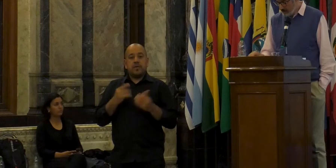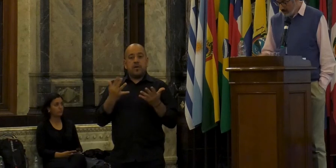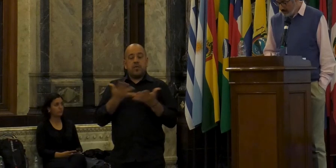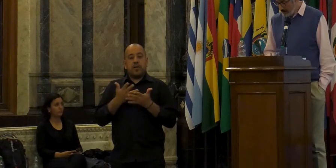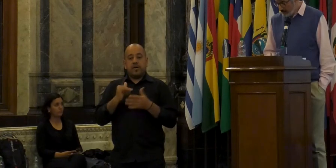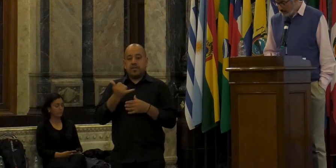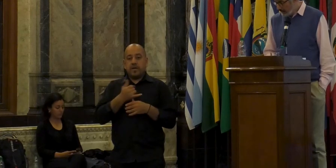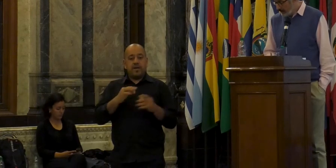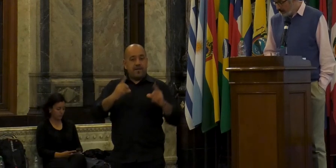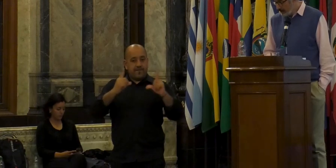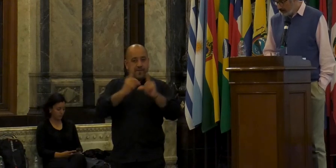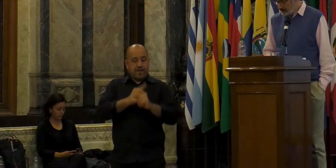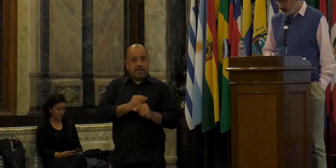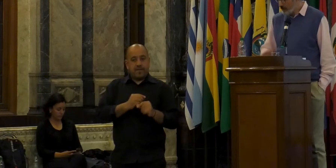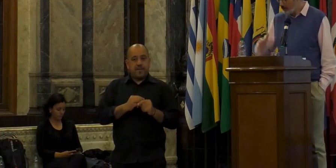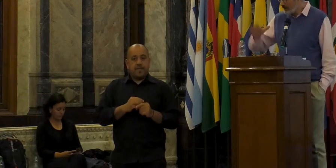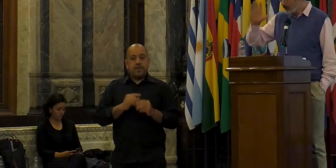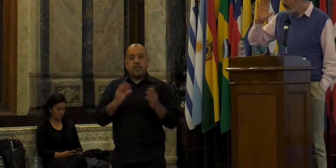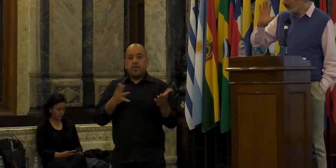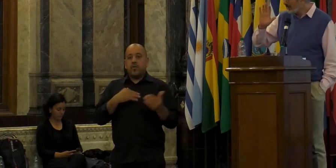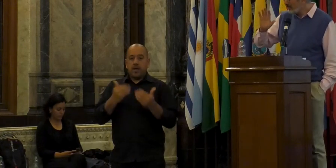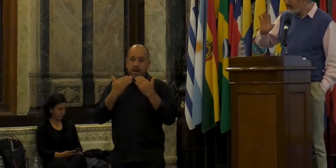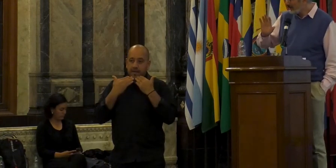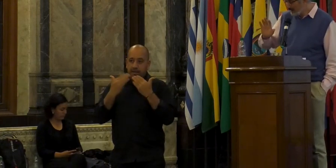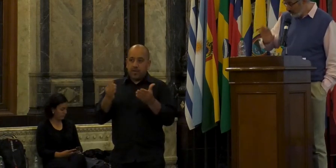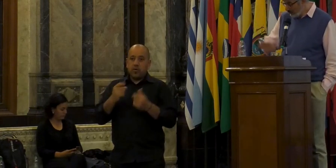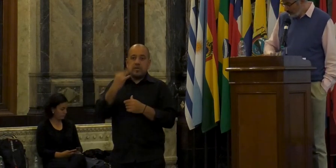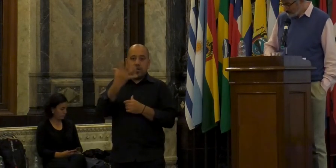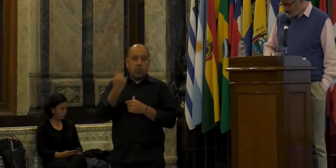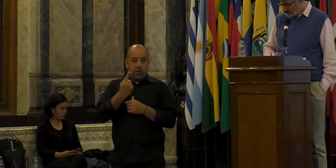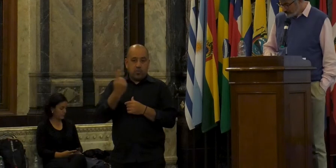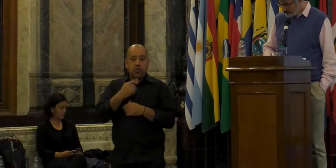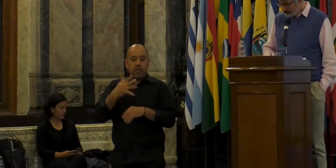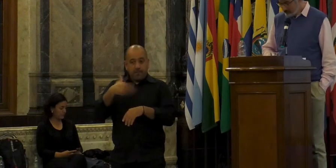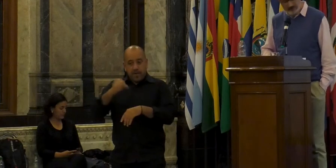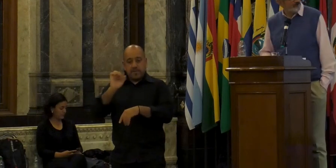aterrizando totalmente, y os agradezco los 5 minutos que me he pasado del tiempo,